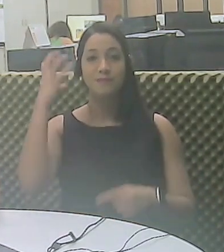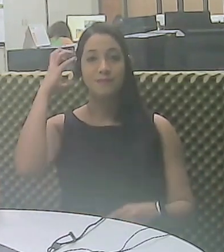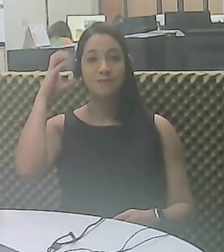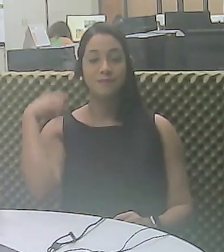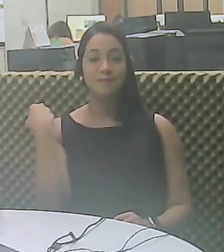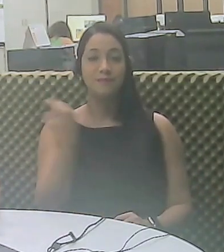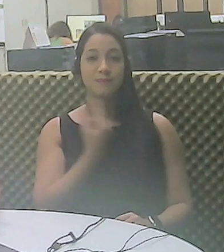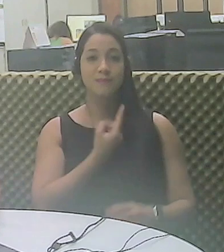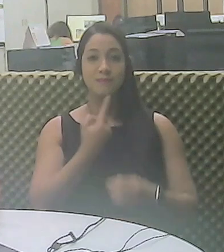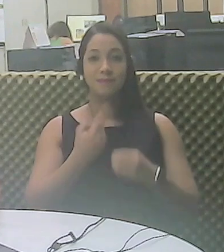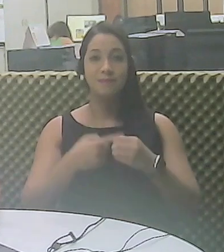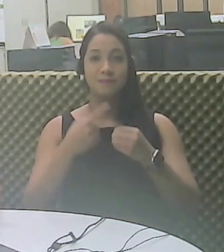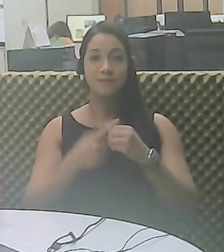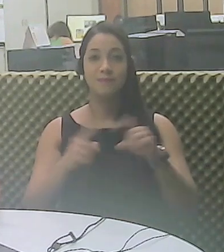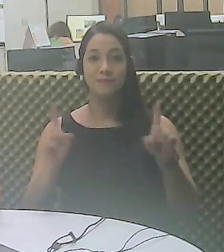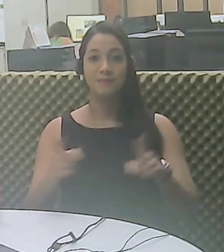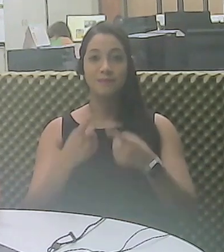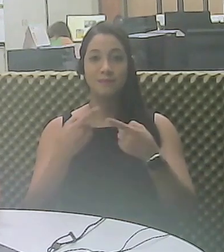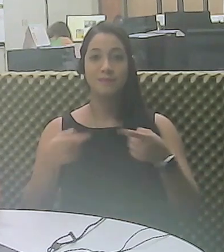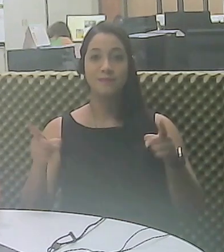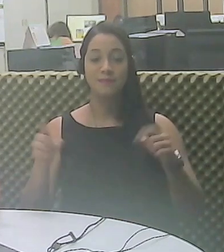Rádio Nossa Cidade.